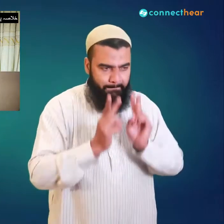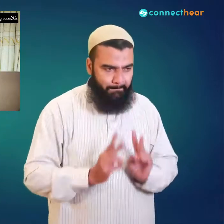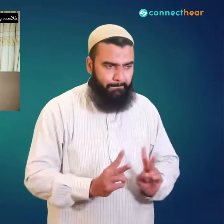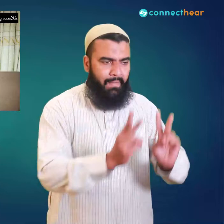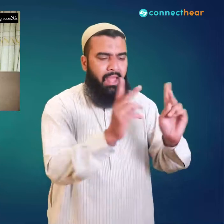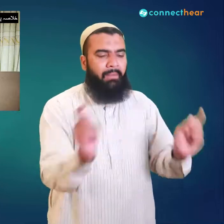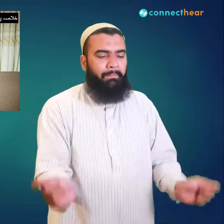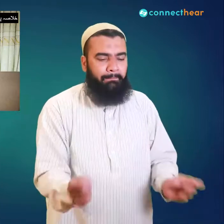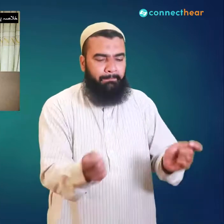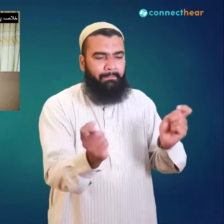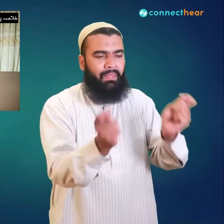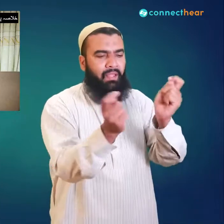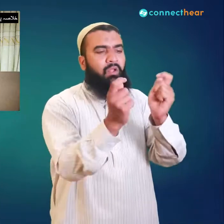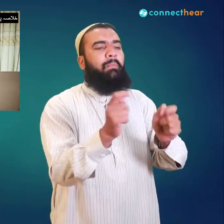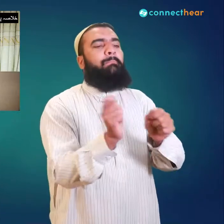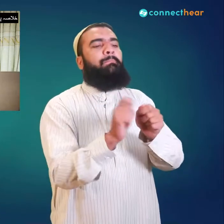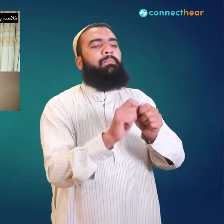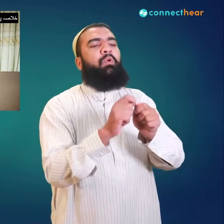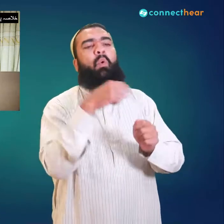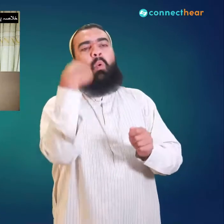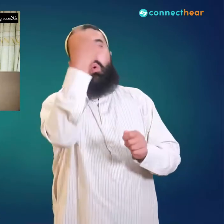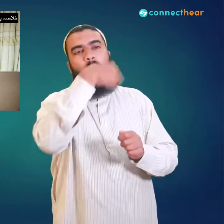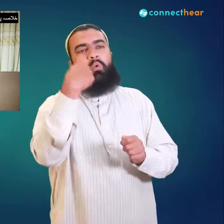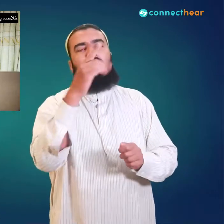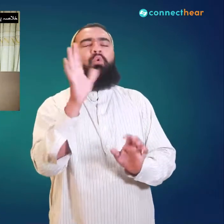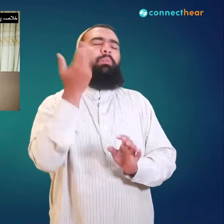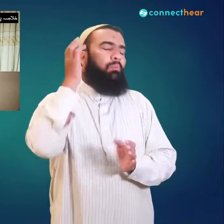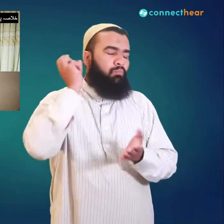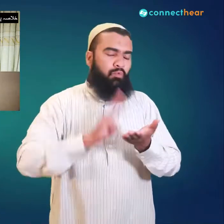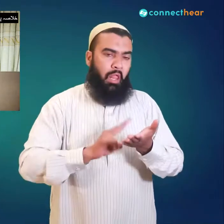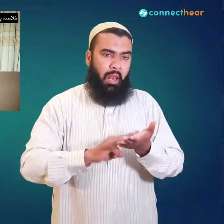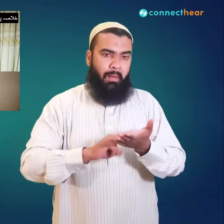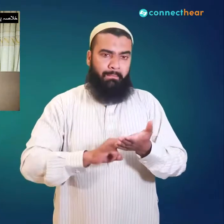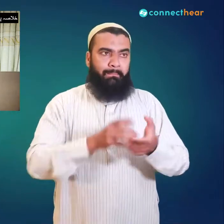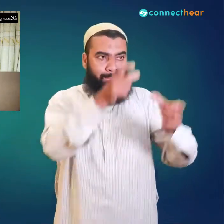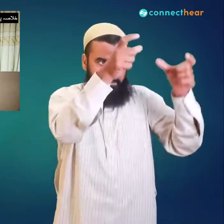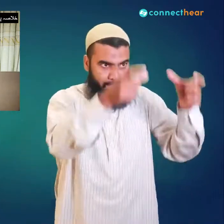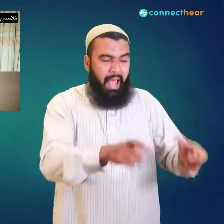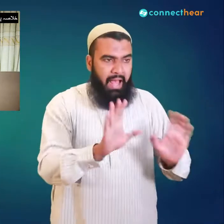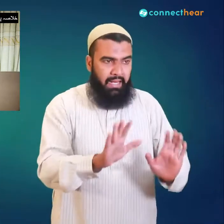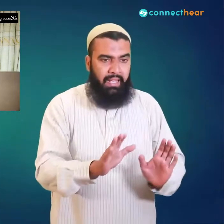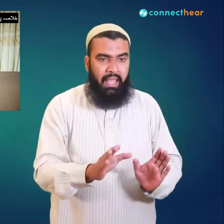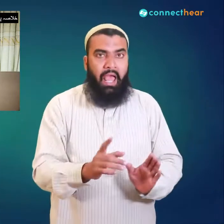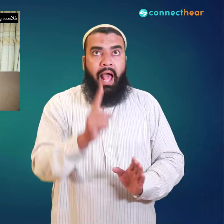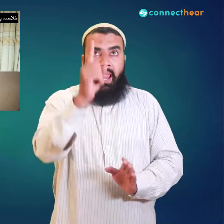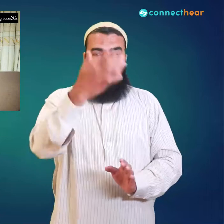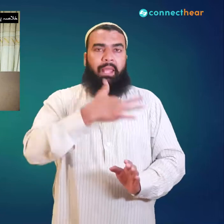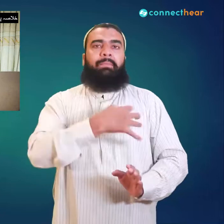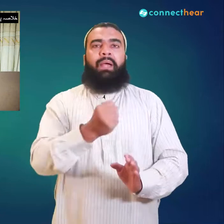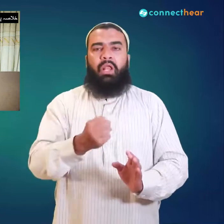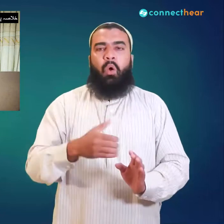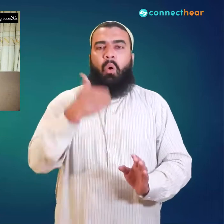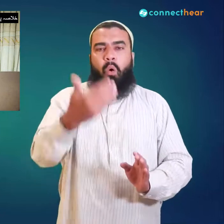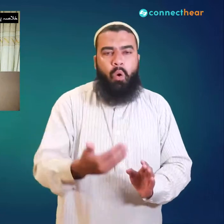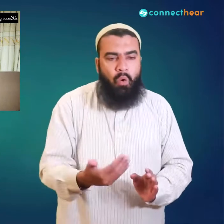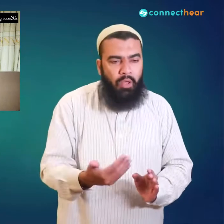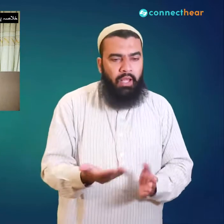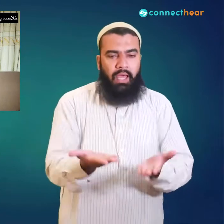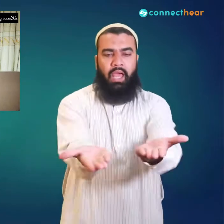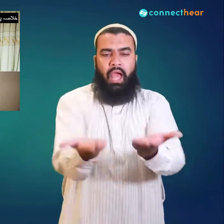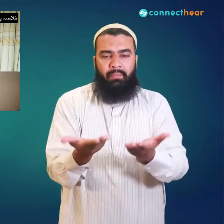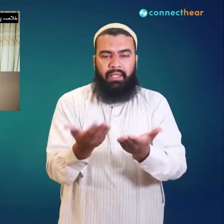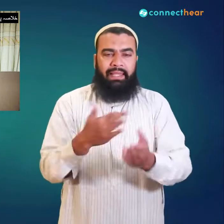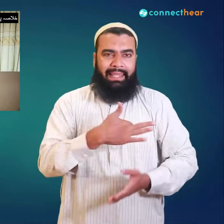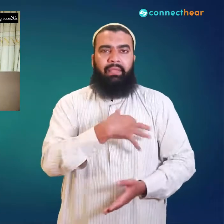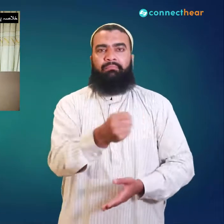ہیں جو اللہ پر اور یوم آخرت پر ایمان رکھتے ہیں، یعنی اللہ کے گھروں کی تعمیر بھی اور اللہ کے گھروں کو آباد کرنا